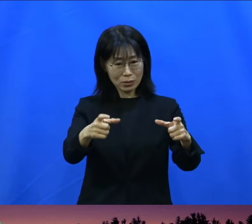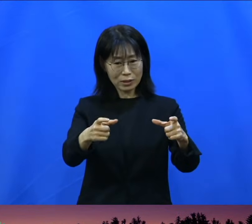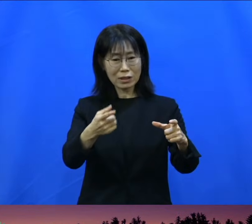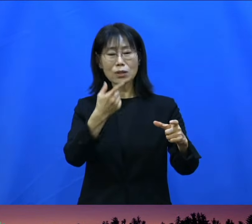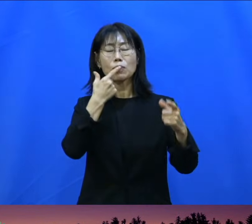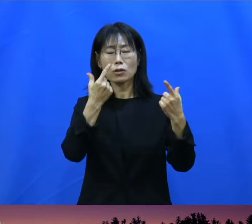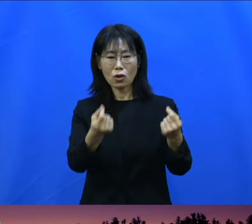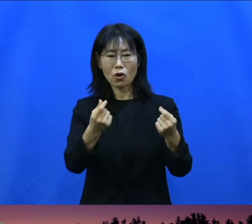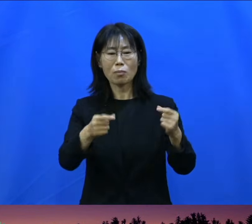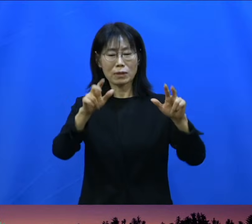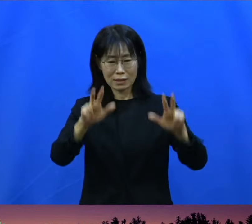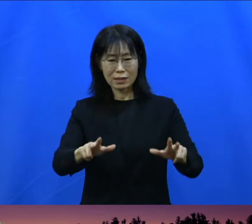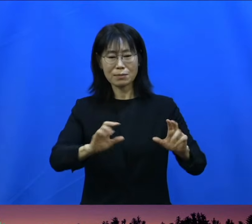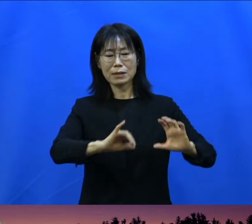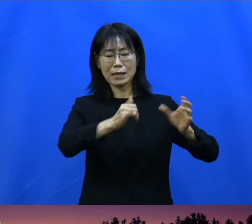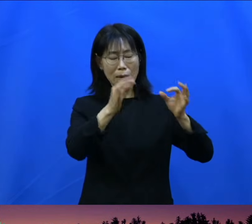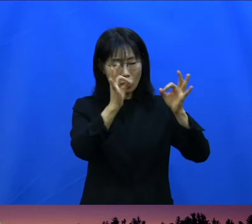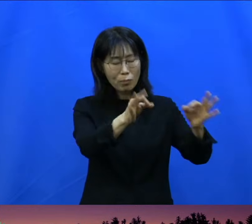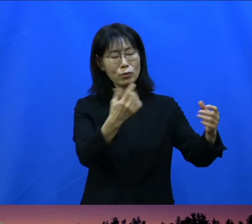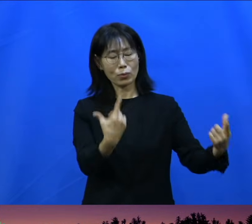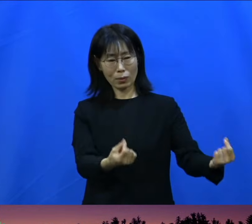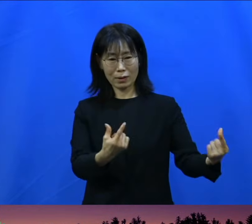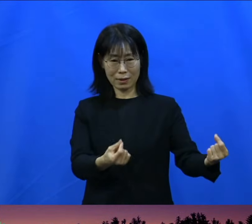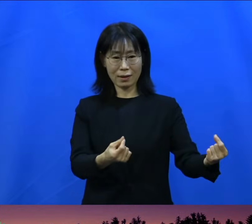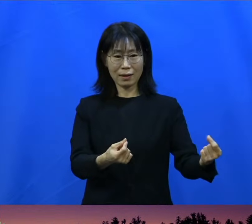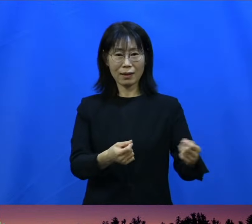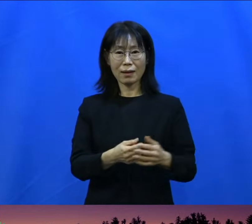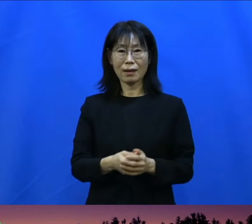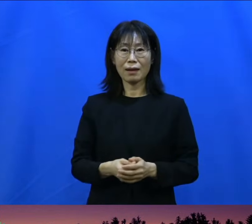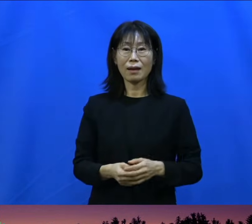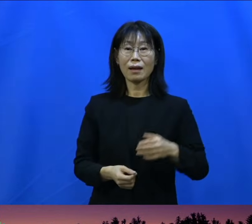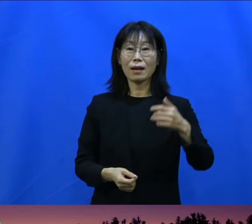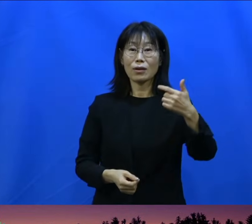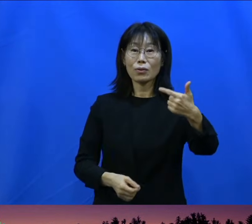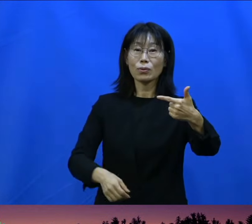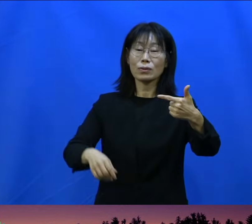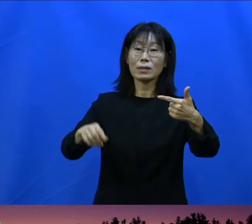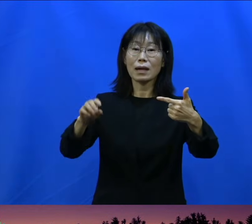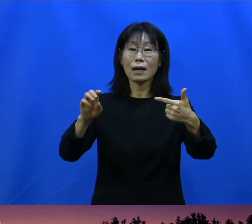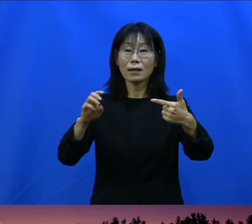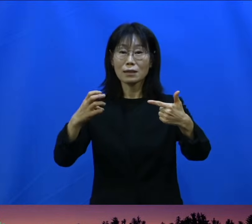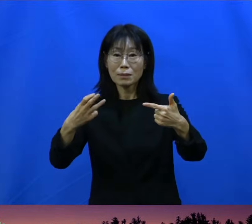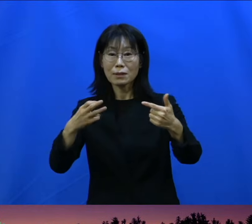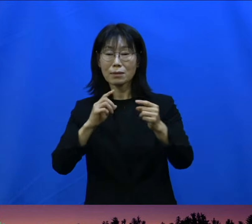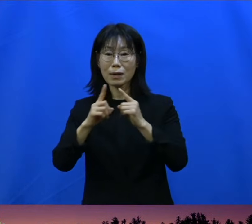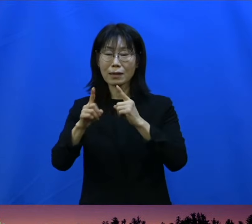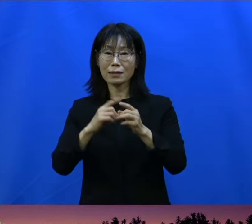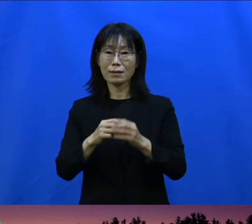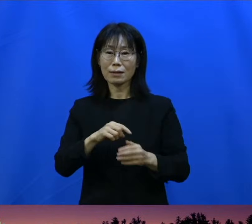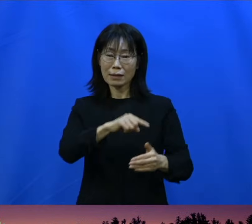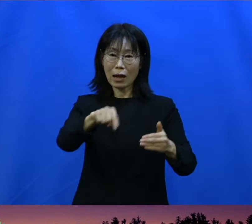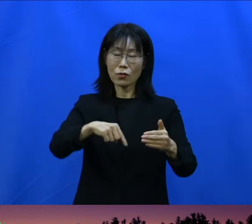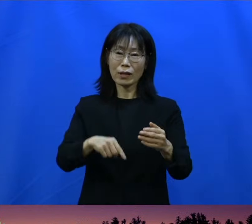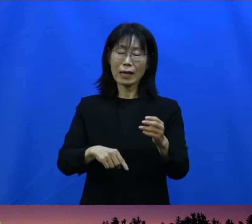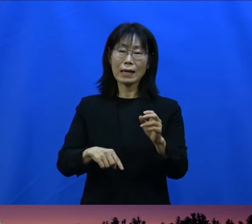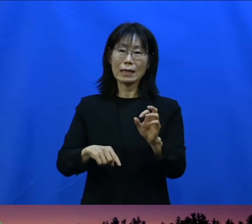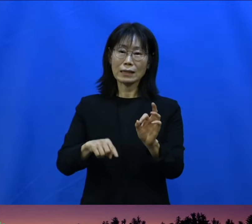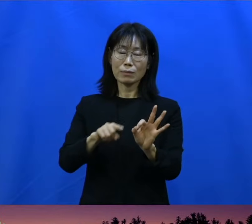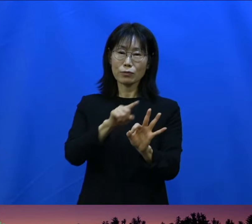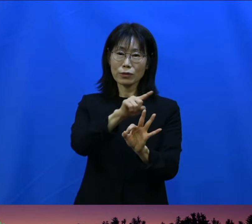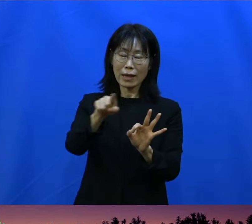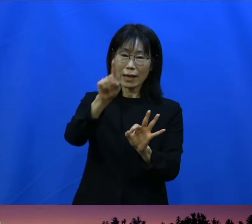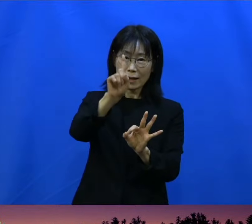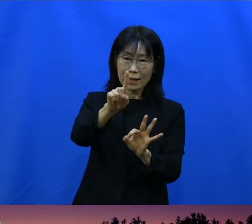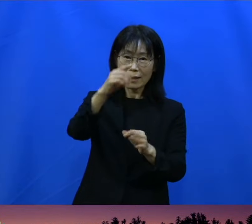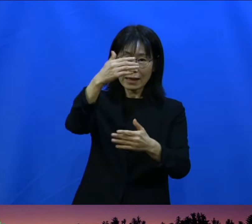그래서 하나님 말씀하십니다. 6장 13절에 그 중에 10분의 1이 아직 남아있을지라도 이것도 황폐하게 될 것이나